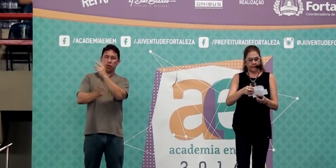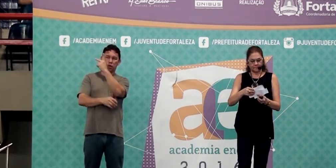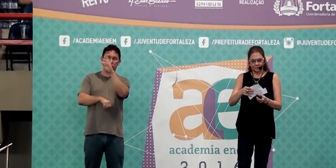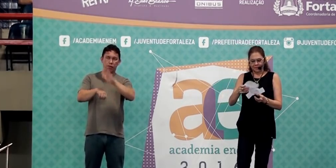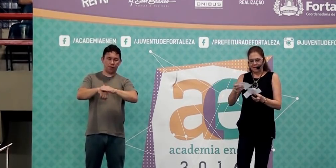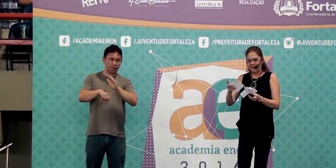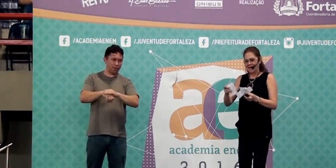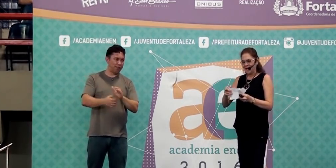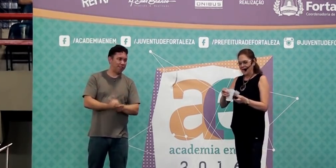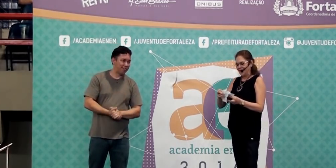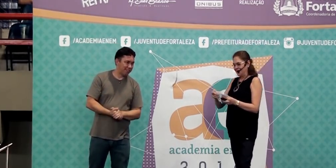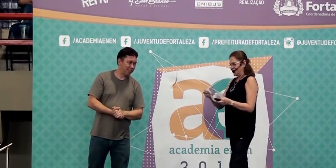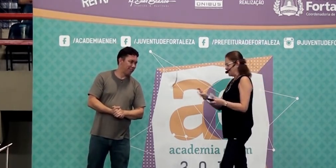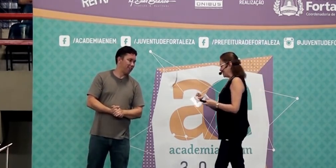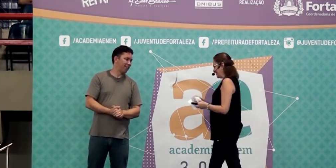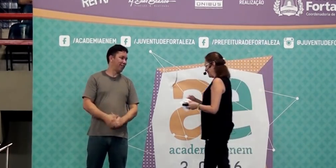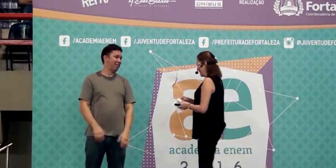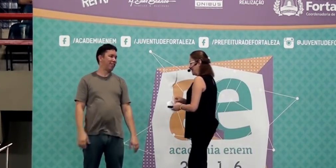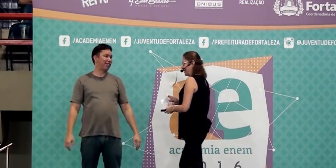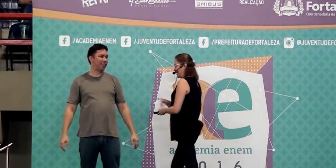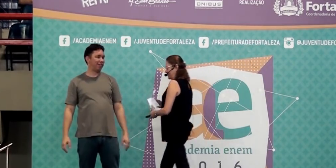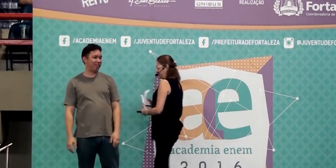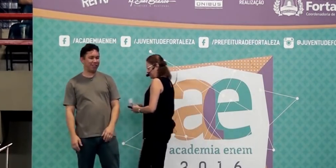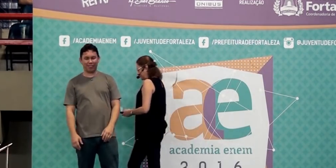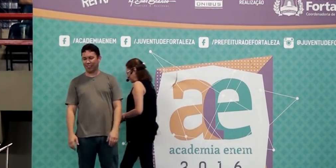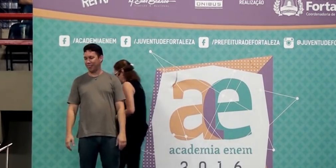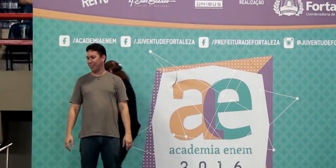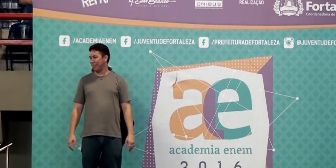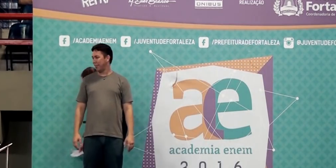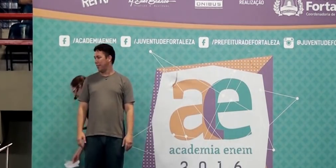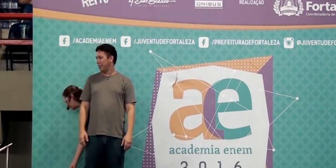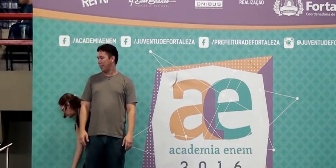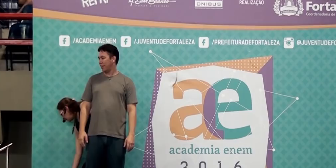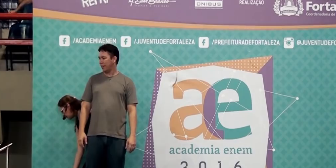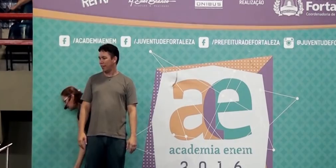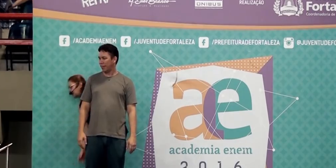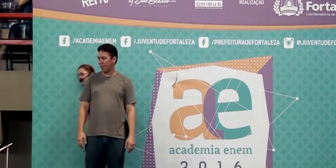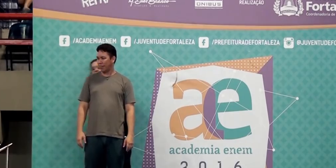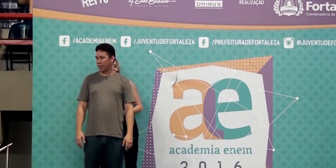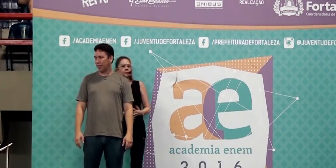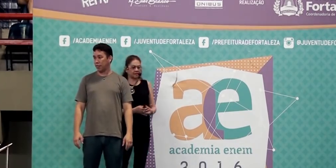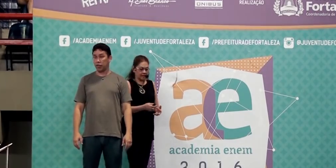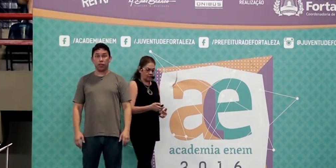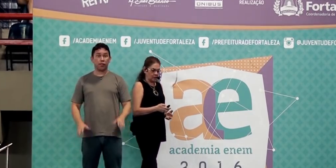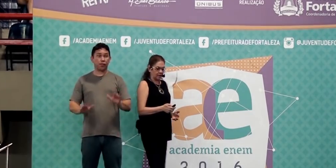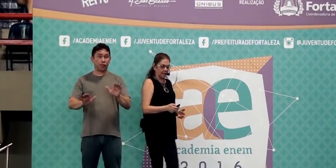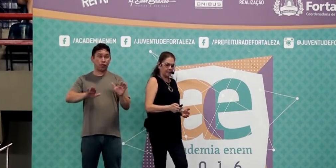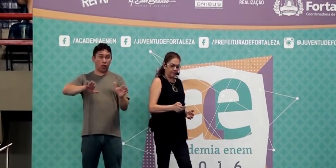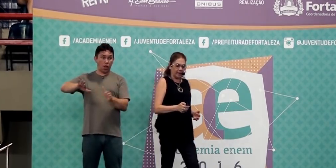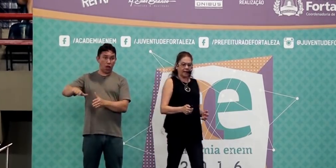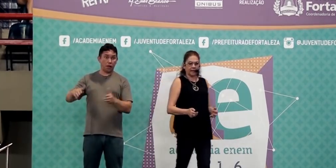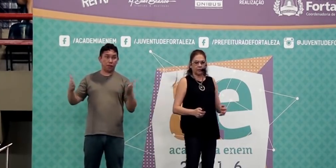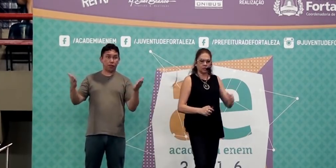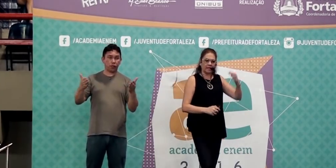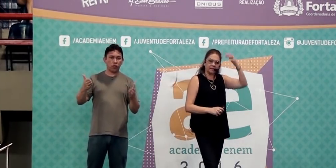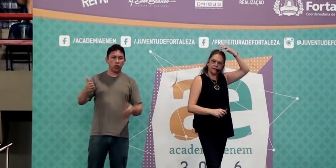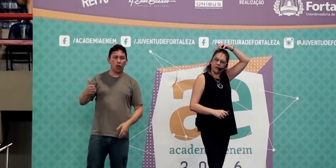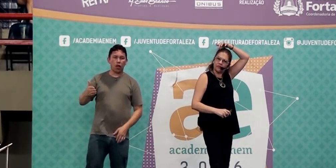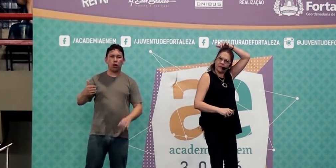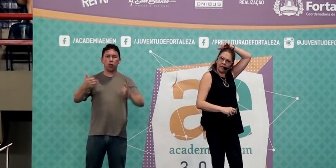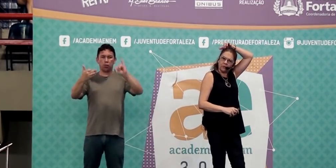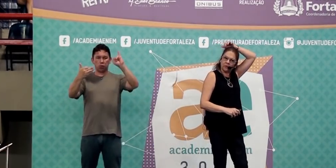Tá? Estão colocando aqui. Vamos agora para